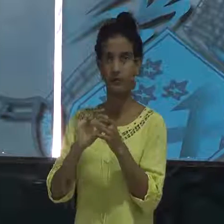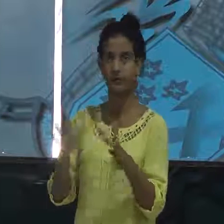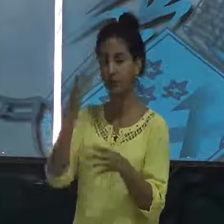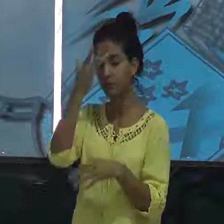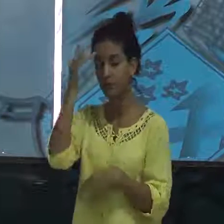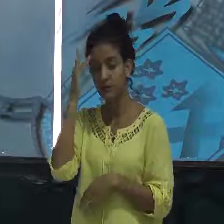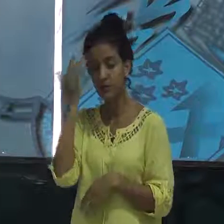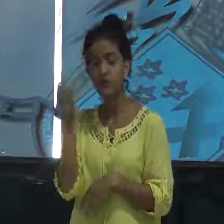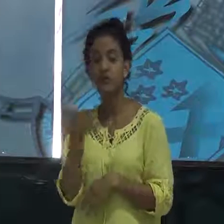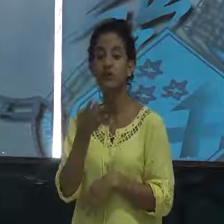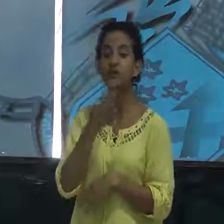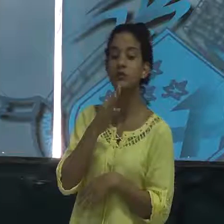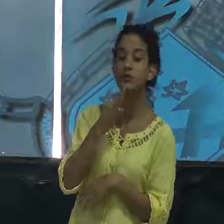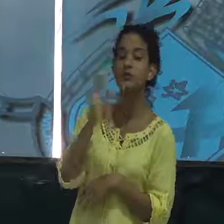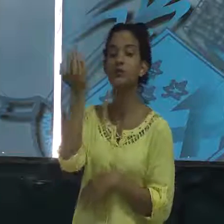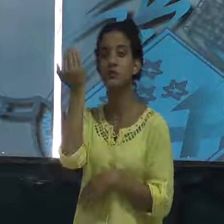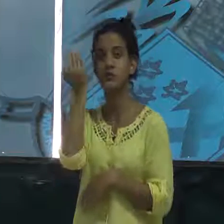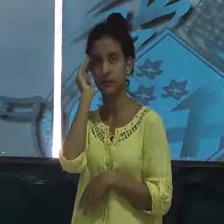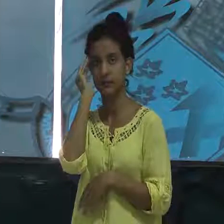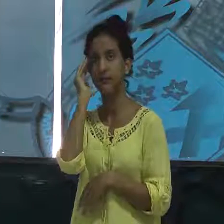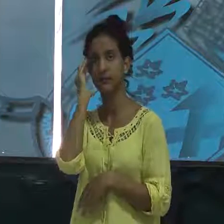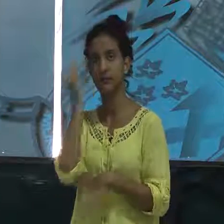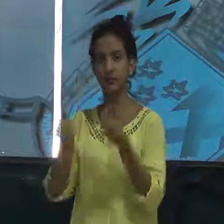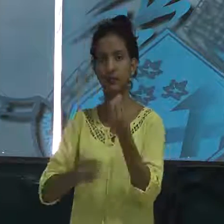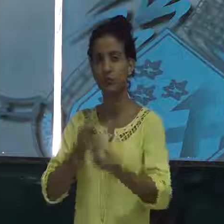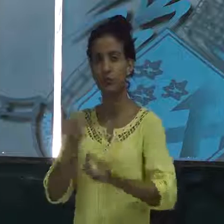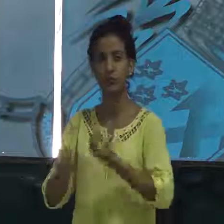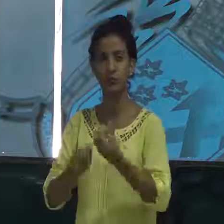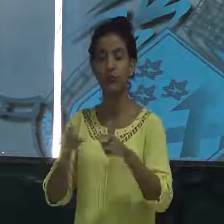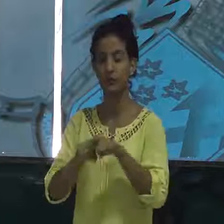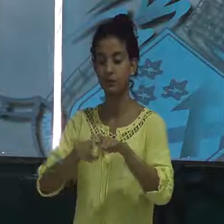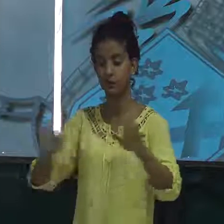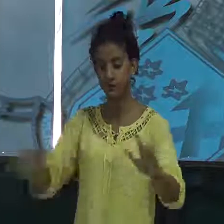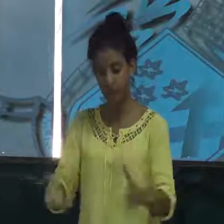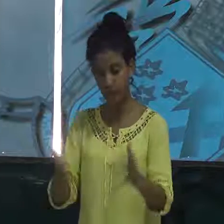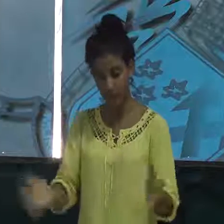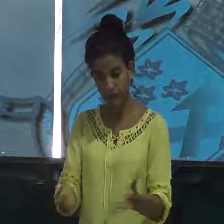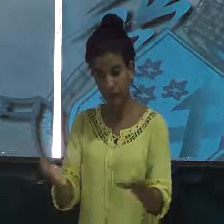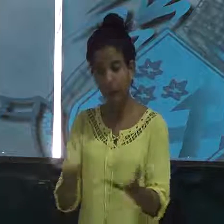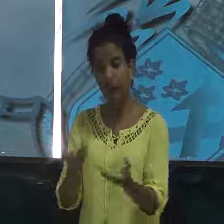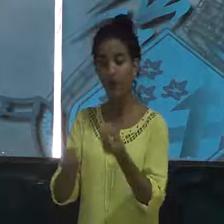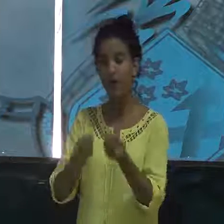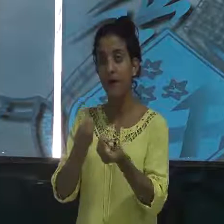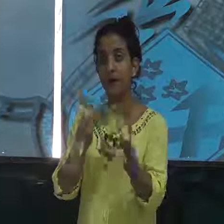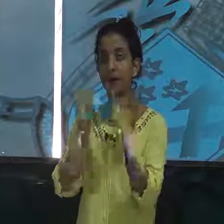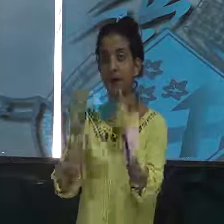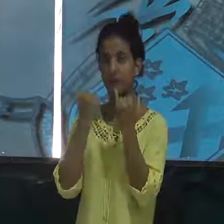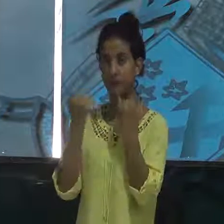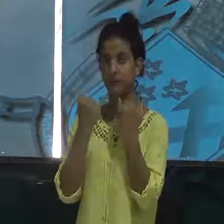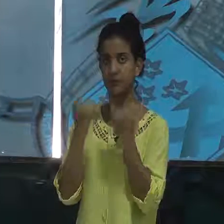dê suporte às suas demais atividades e promovendo o uso das informações estatísticas.